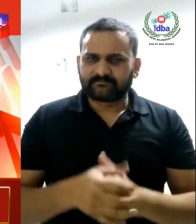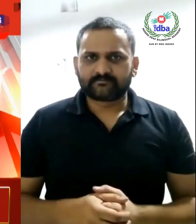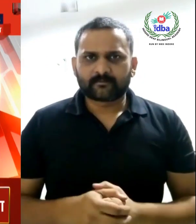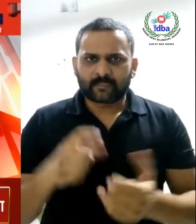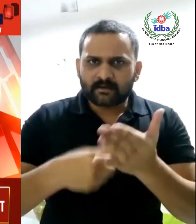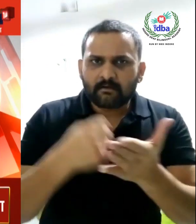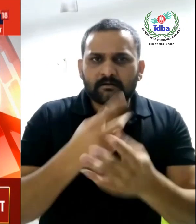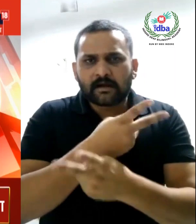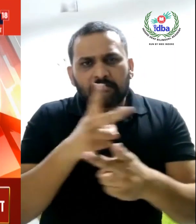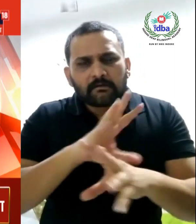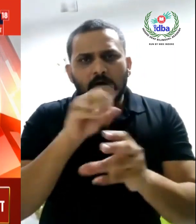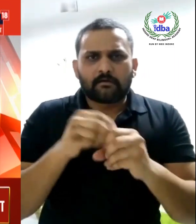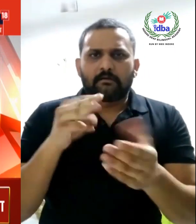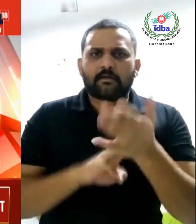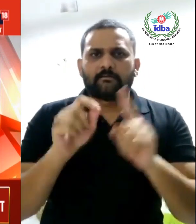पंजीकरण,